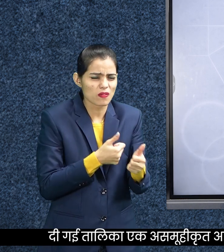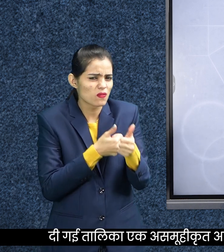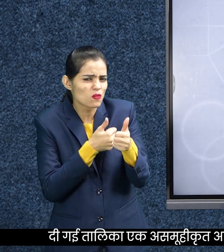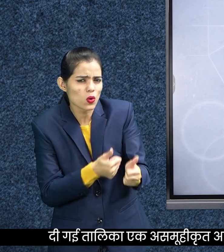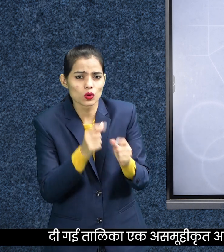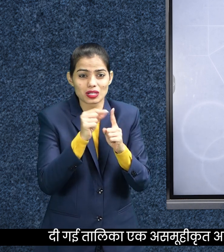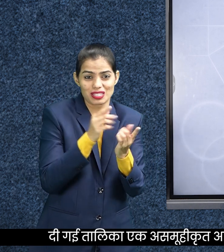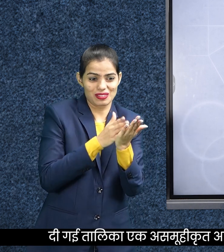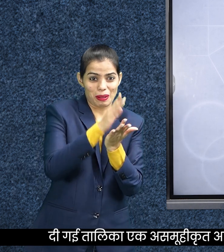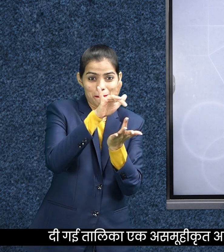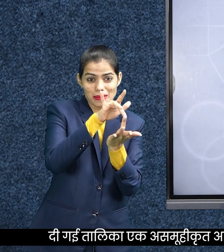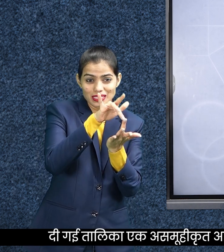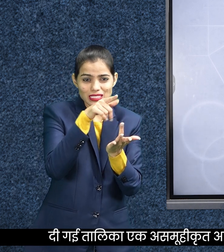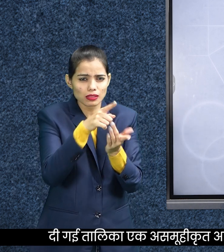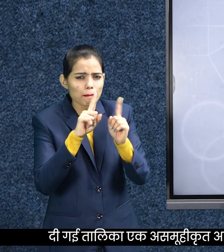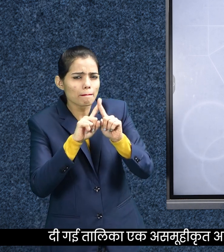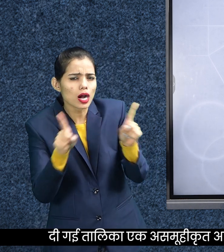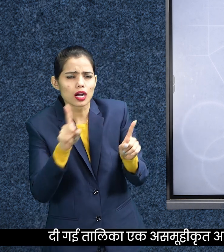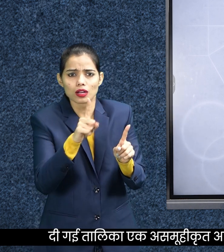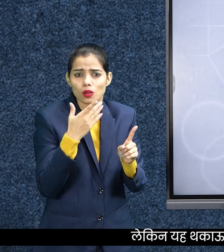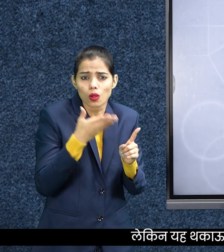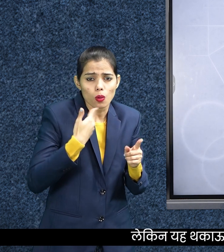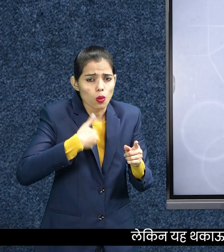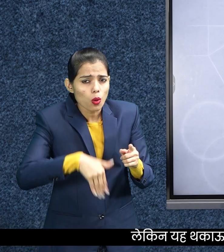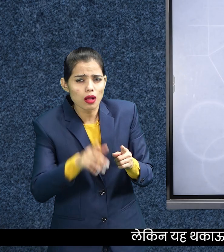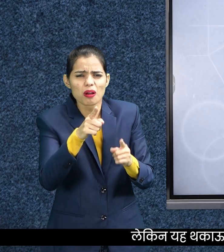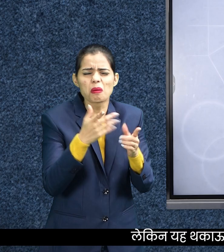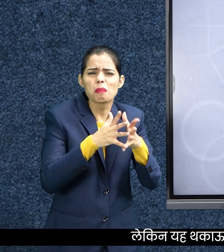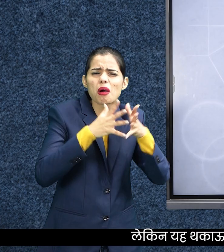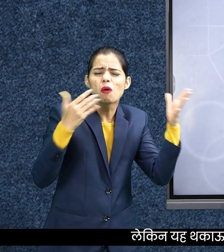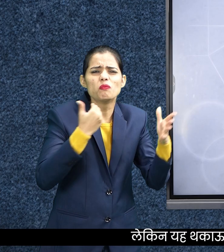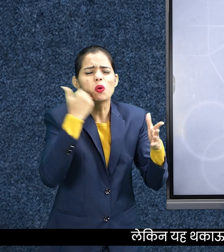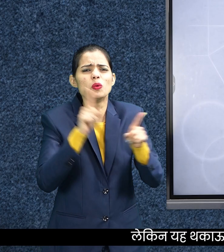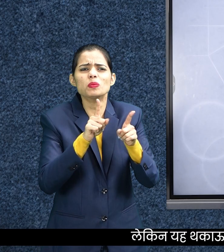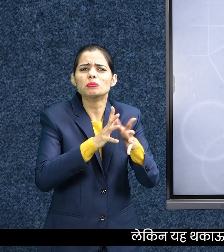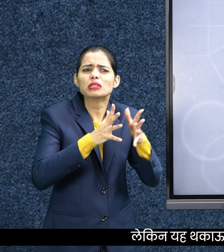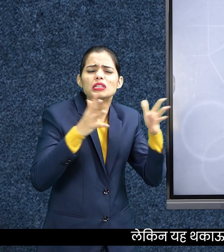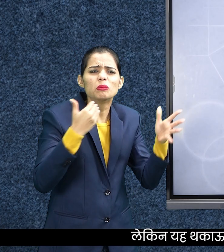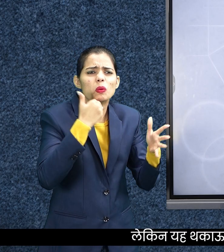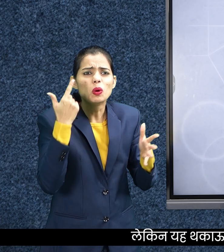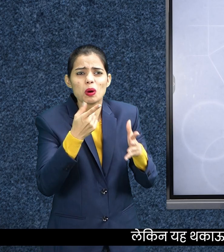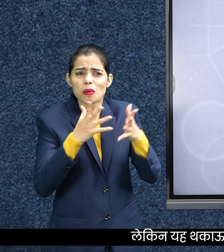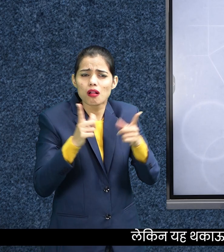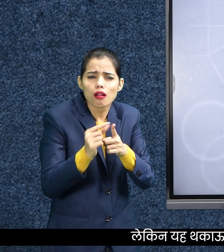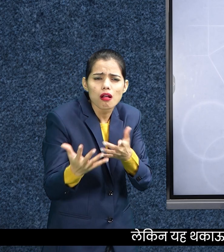पिछली विधि का पालन कर सकते हैं, लेकिन यह थकाऊ होगा क्योंकि